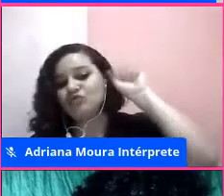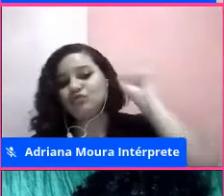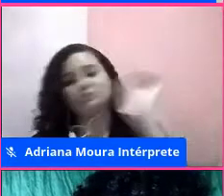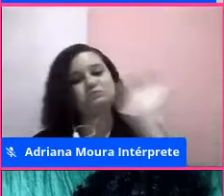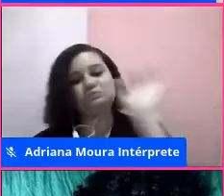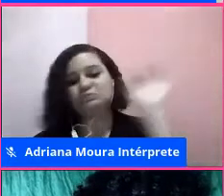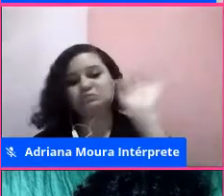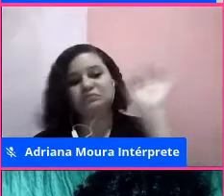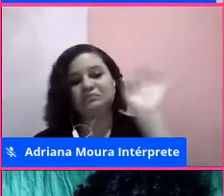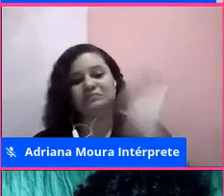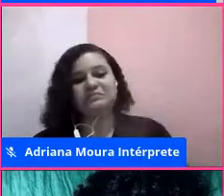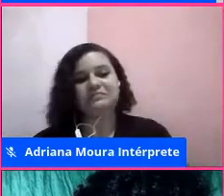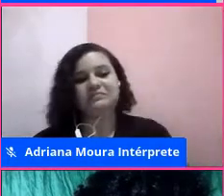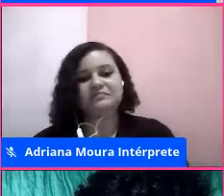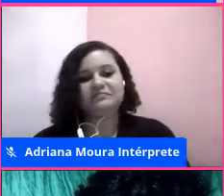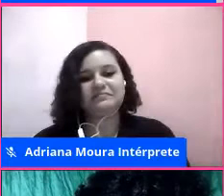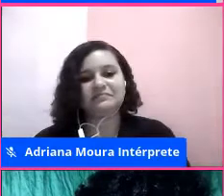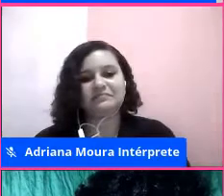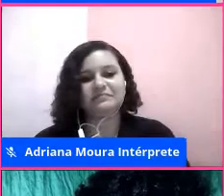Ah, ótimo.